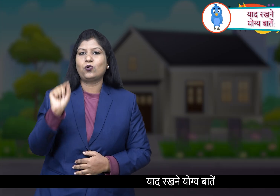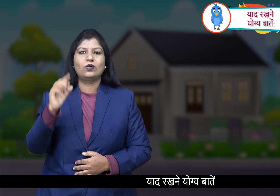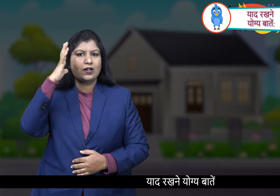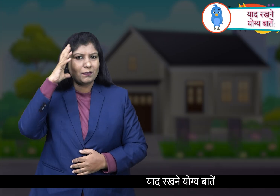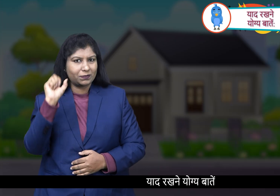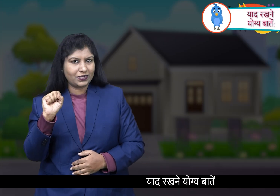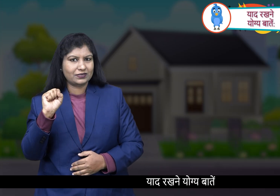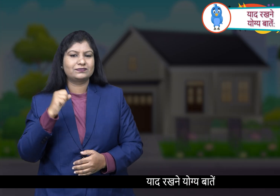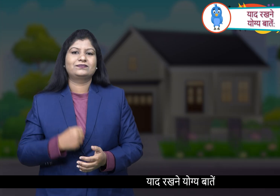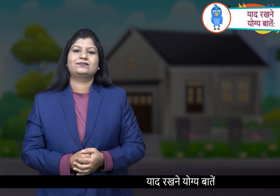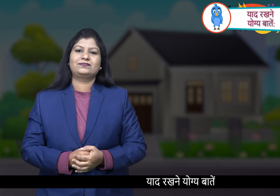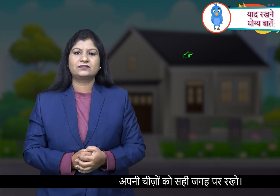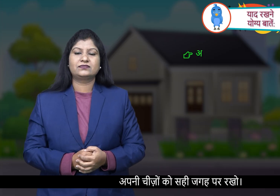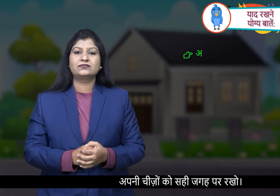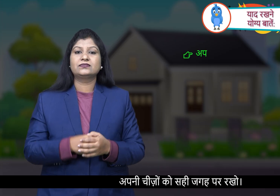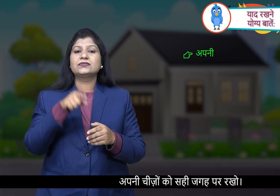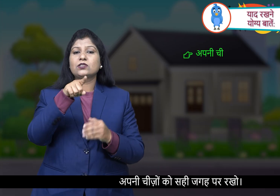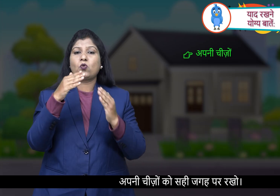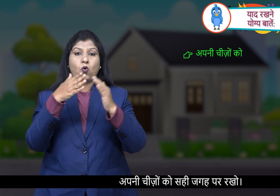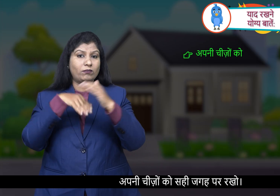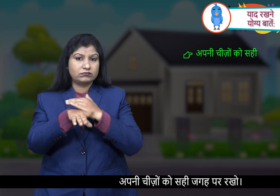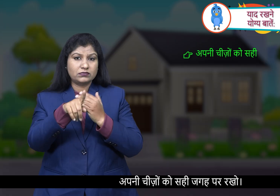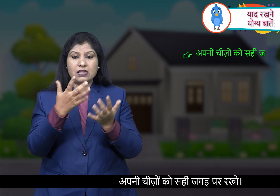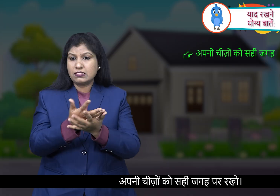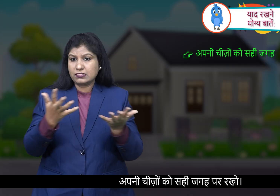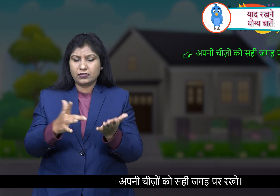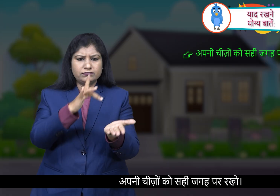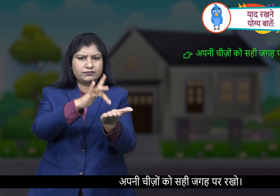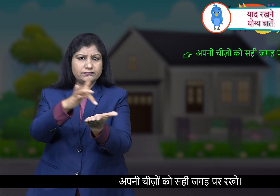बातें। अपनी चीजों को सही जगह पर रखो।